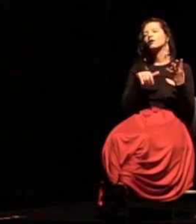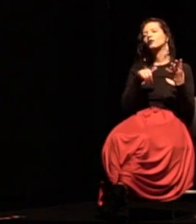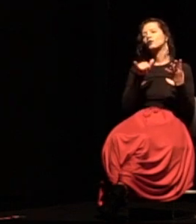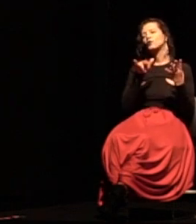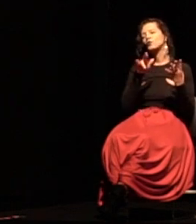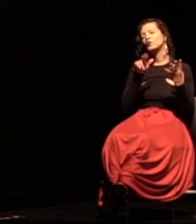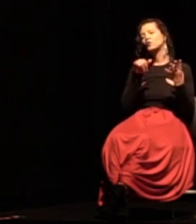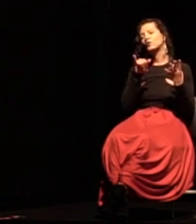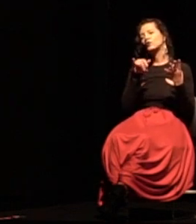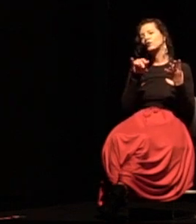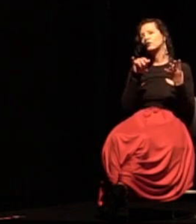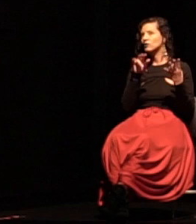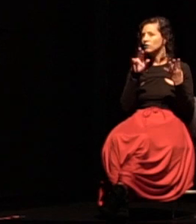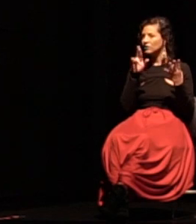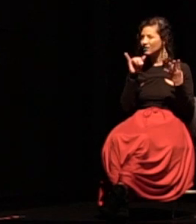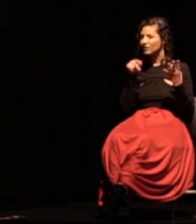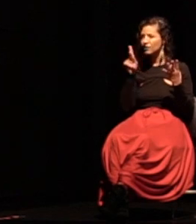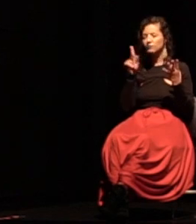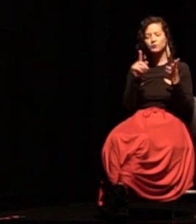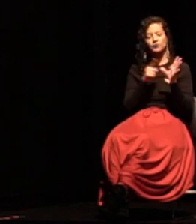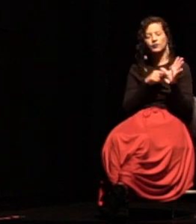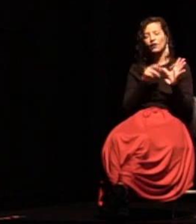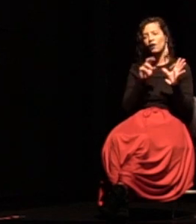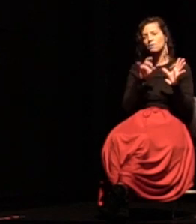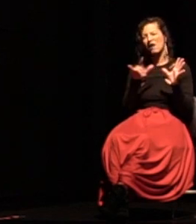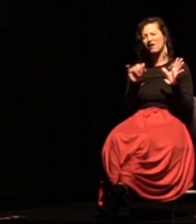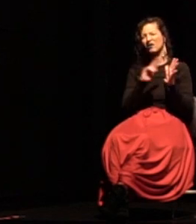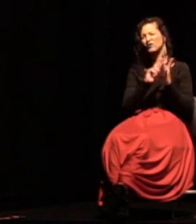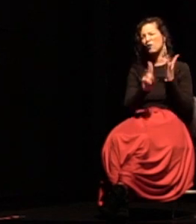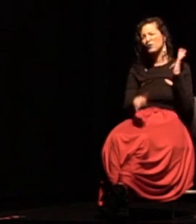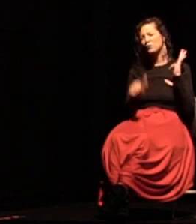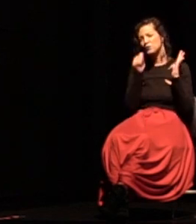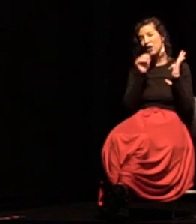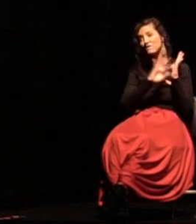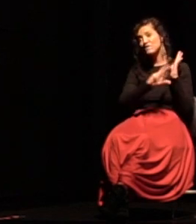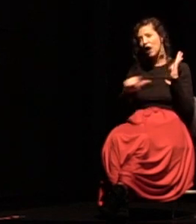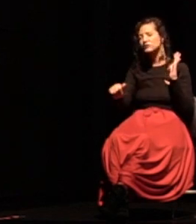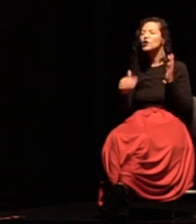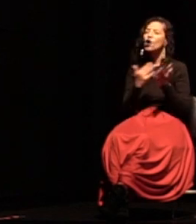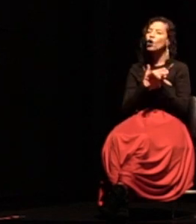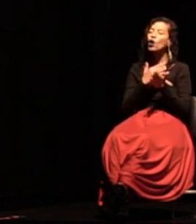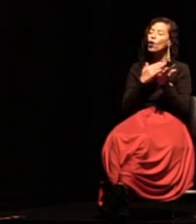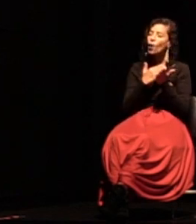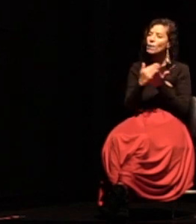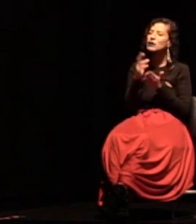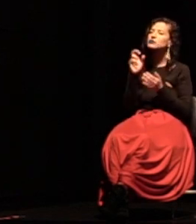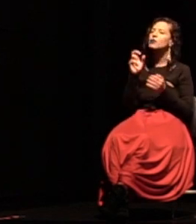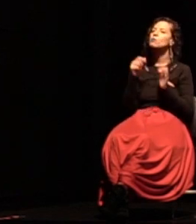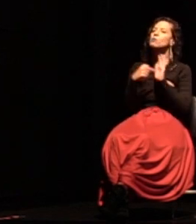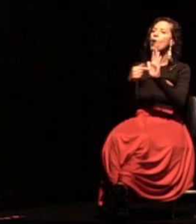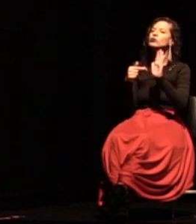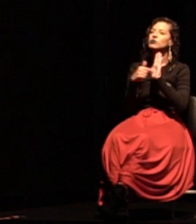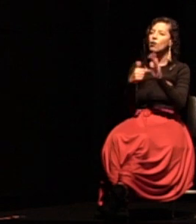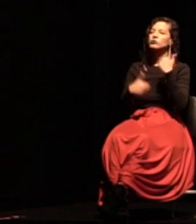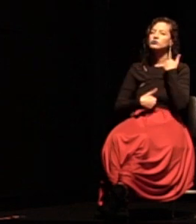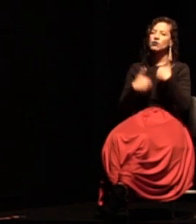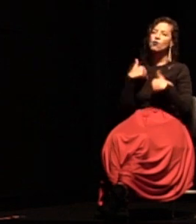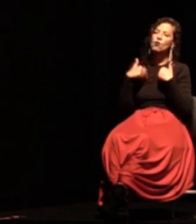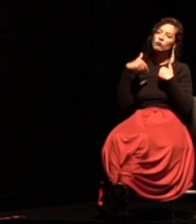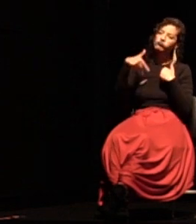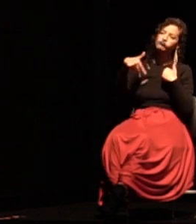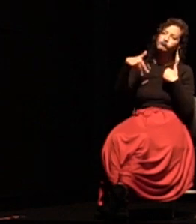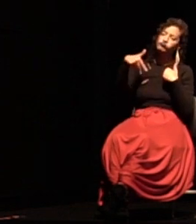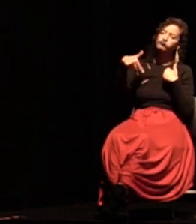Rosenbach, né, da Rebecca Horn. Então, e esta presença ela vai ser tomada de acordo